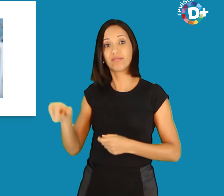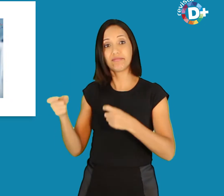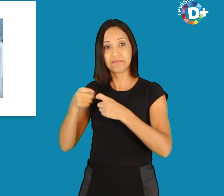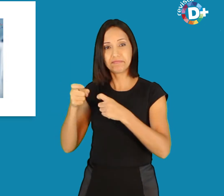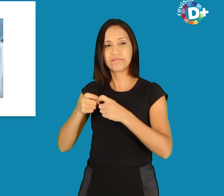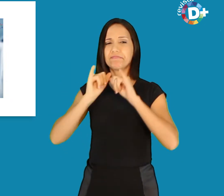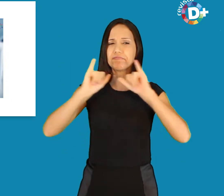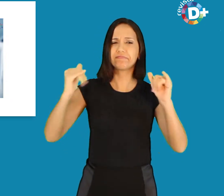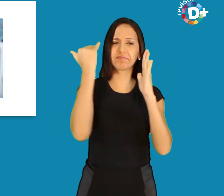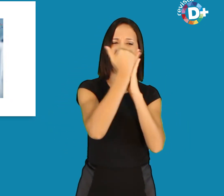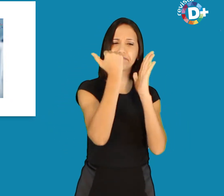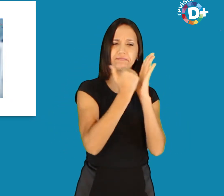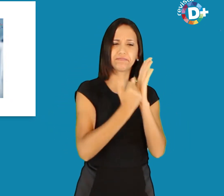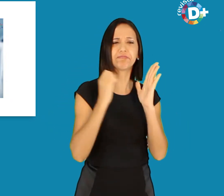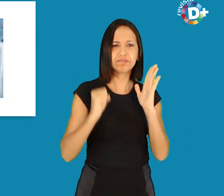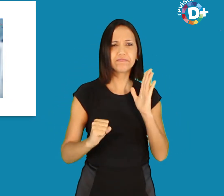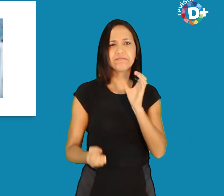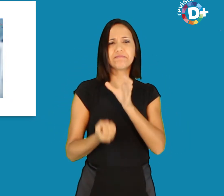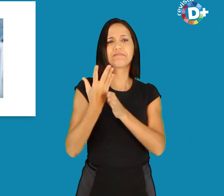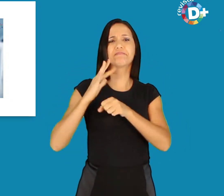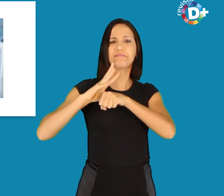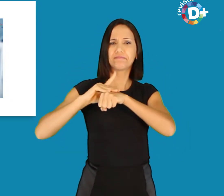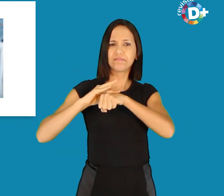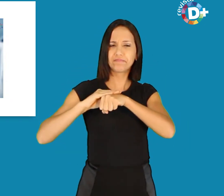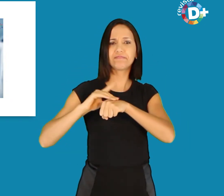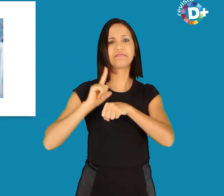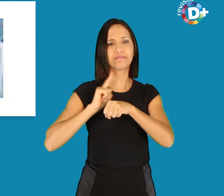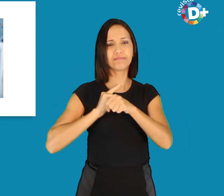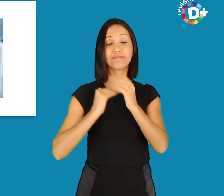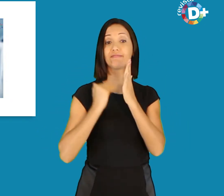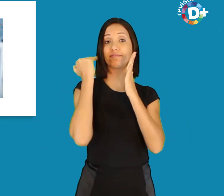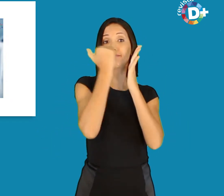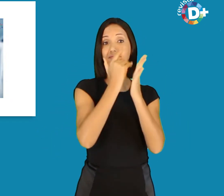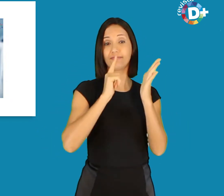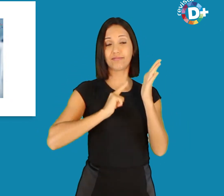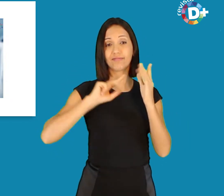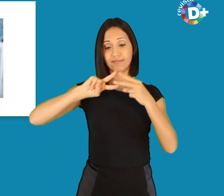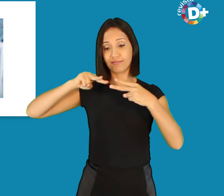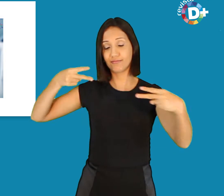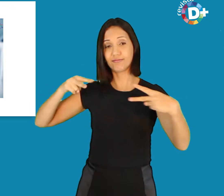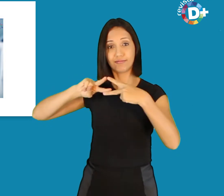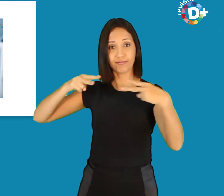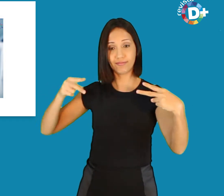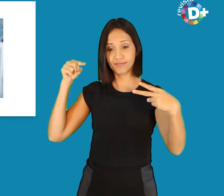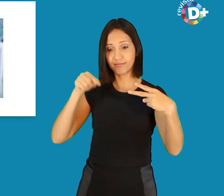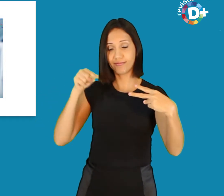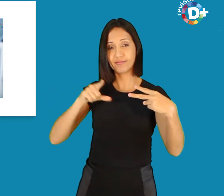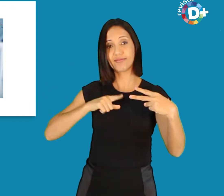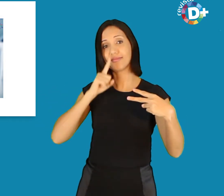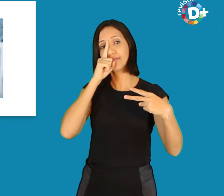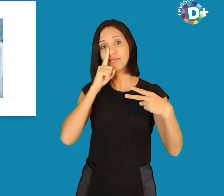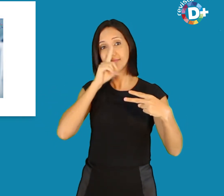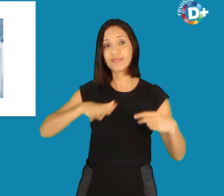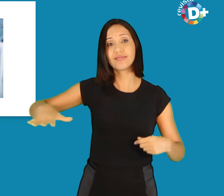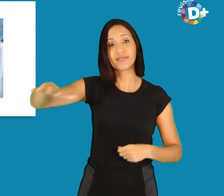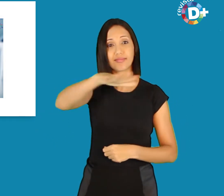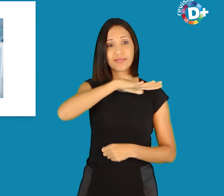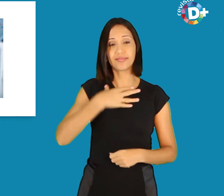campos eletromagnéticos de alta intensidade ao fumo bem como prática excessiva de esportes o que